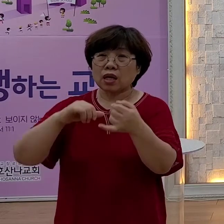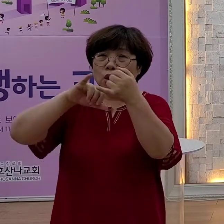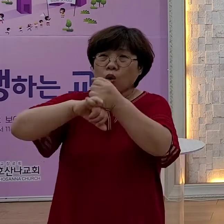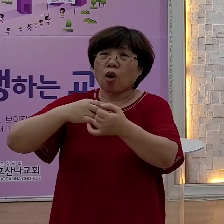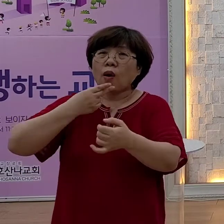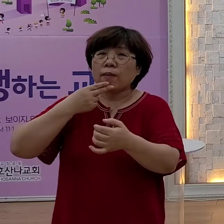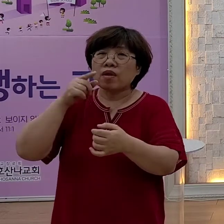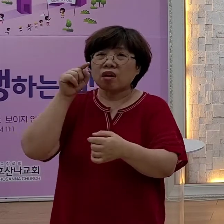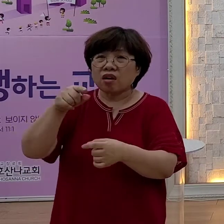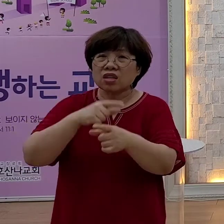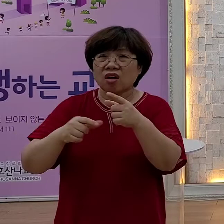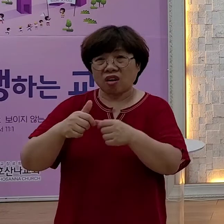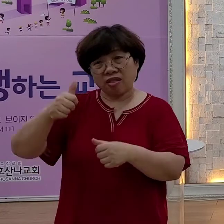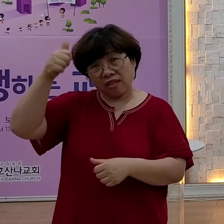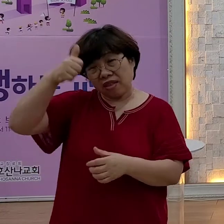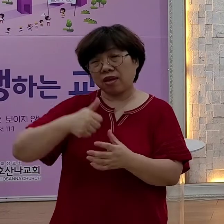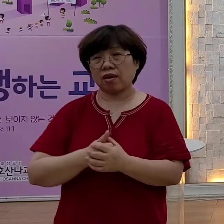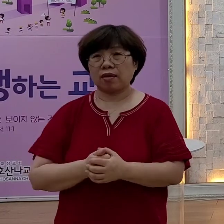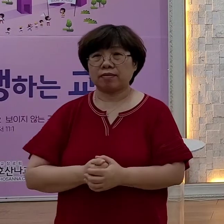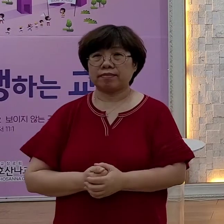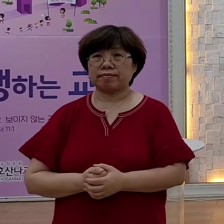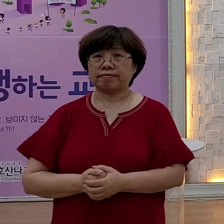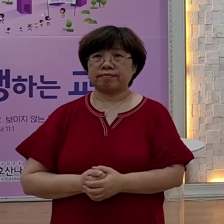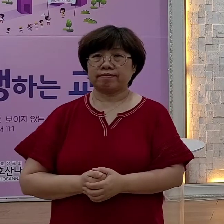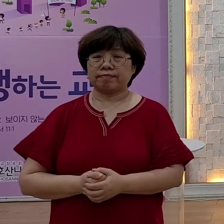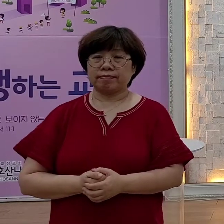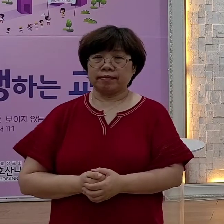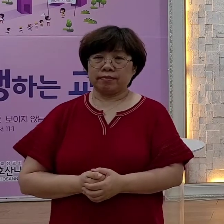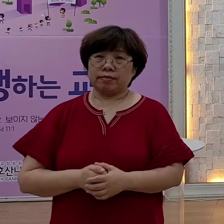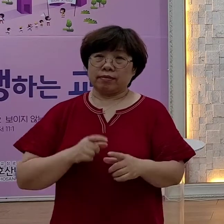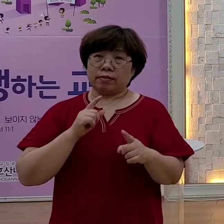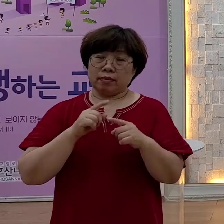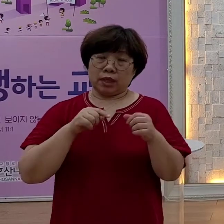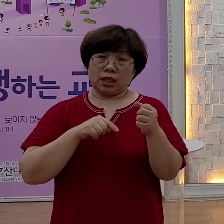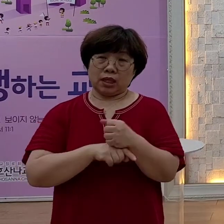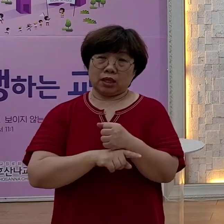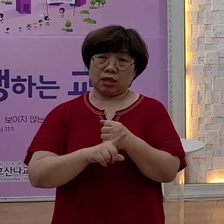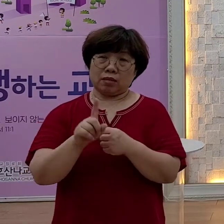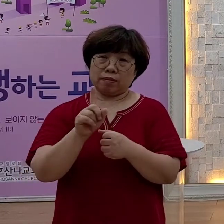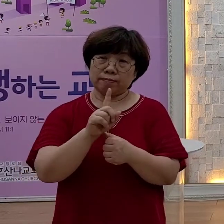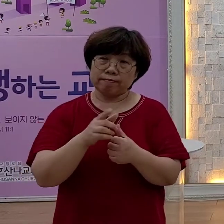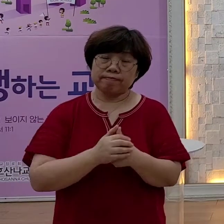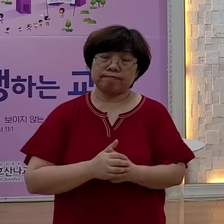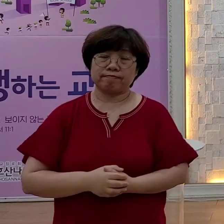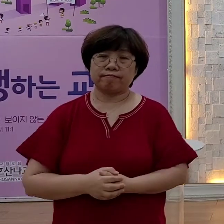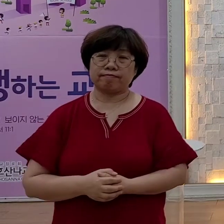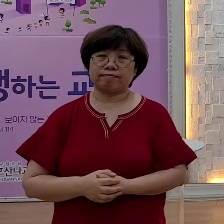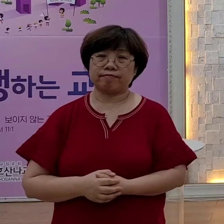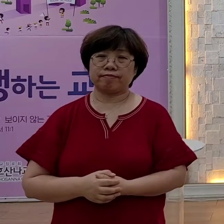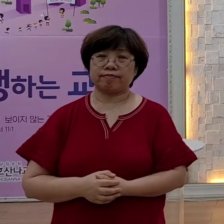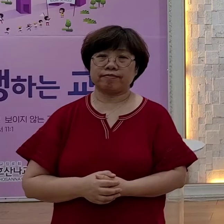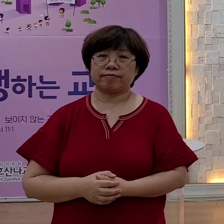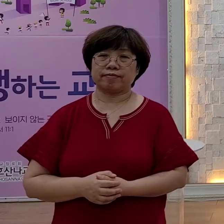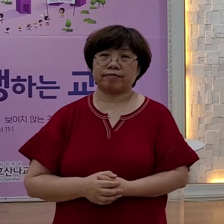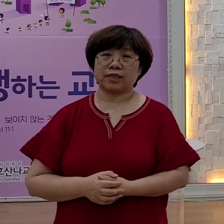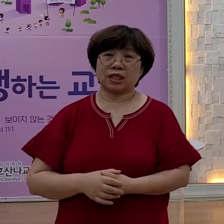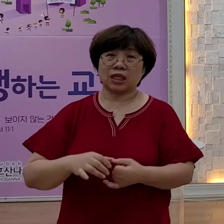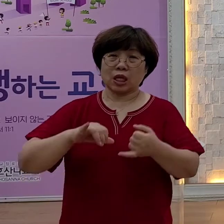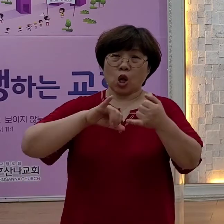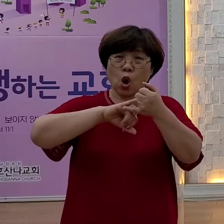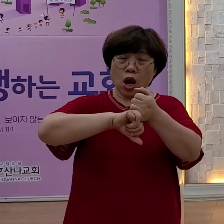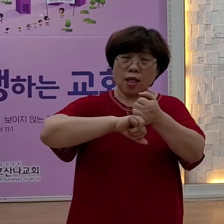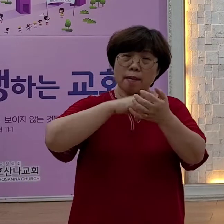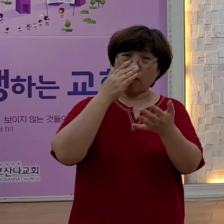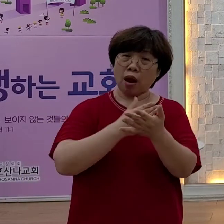아니하는 것이 더 나으니. 예, 여기까지. 여러분, 이 말씀은 무슨 뜻입니까? 이 서원하지